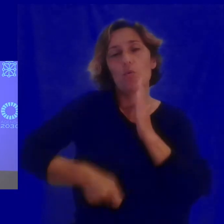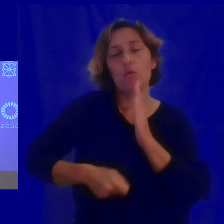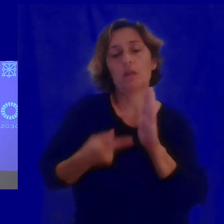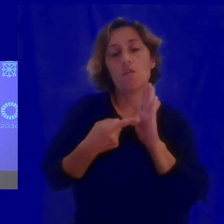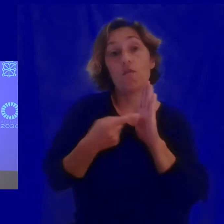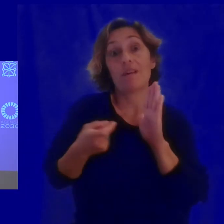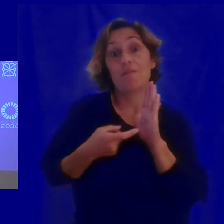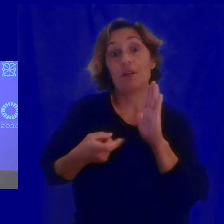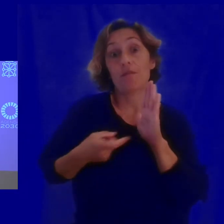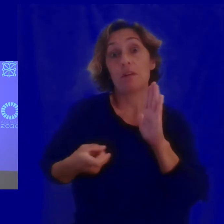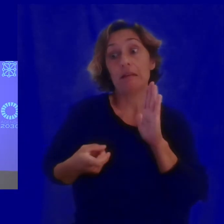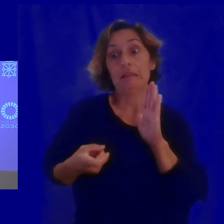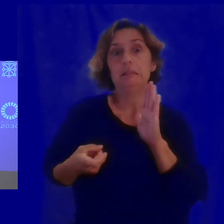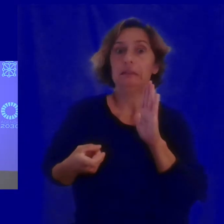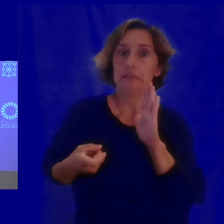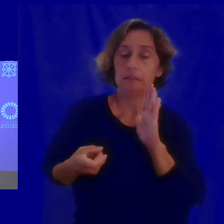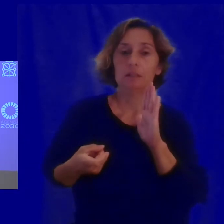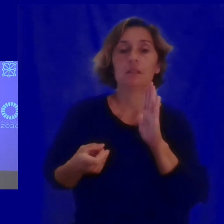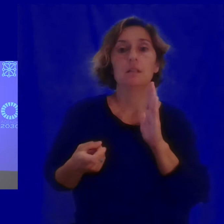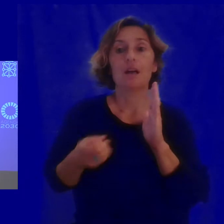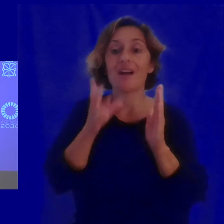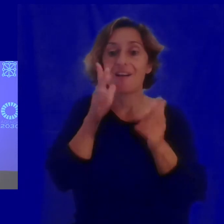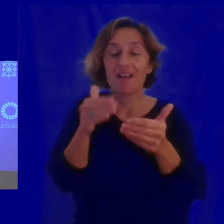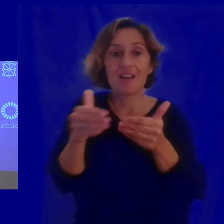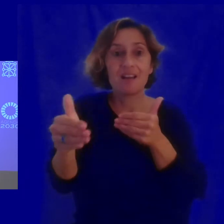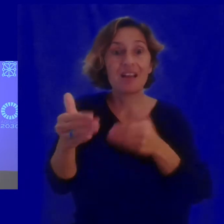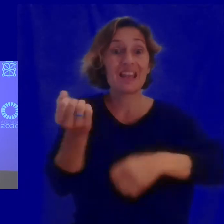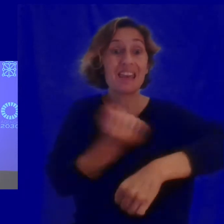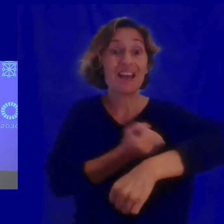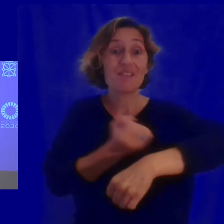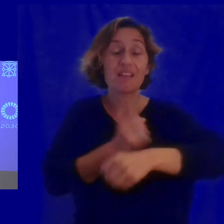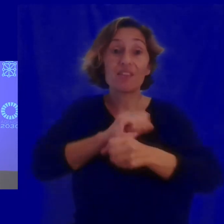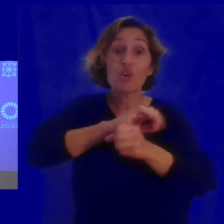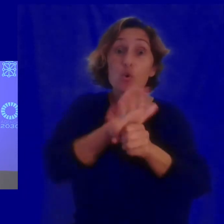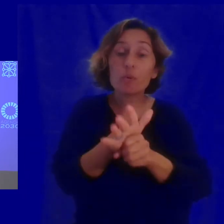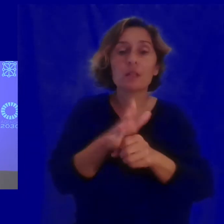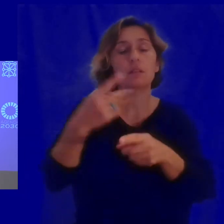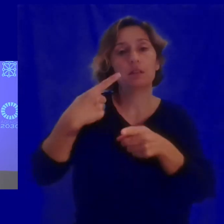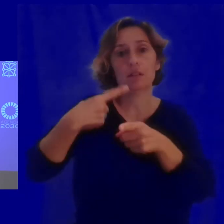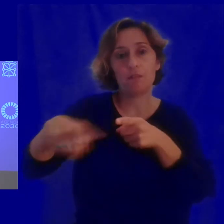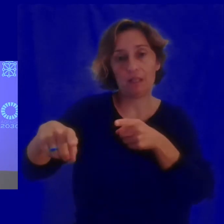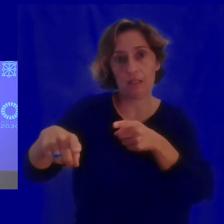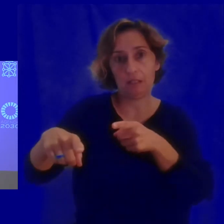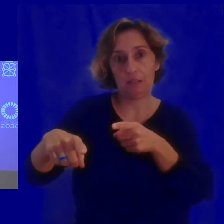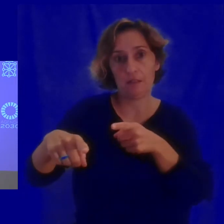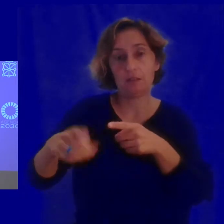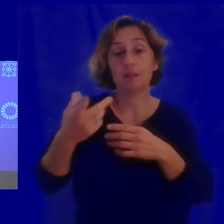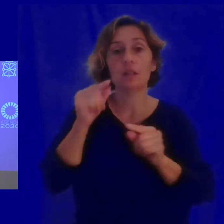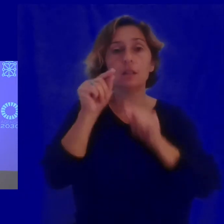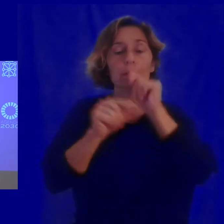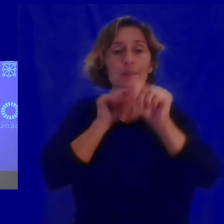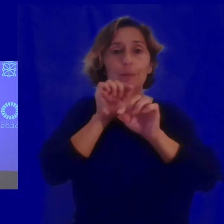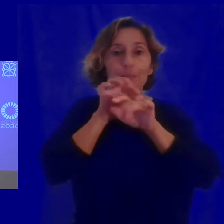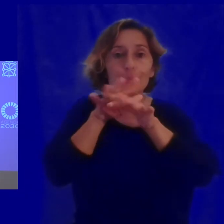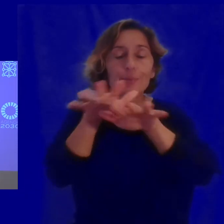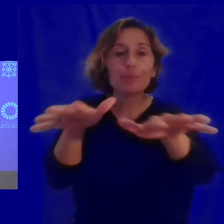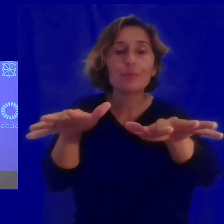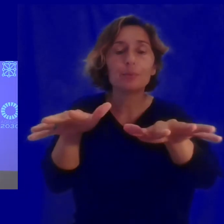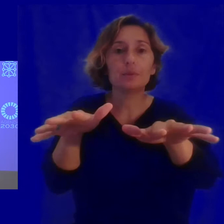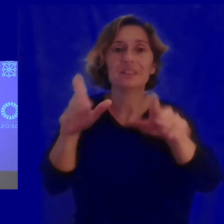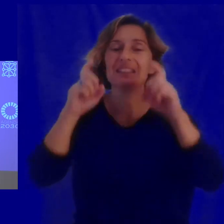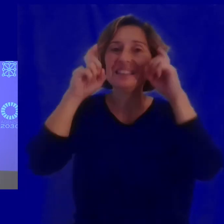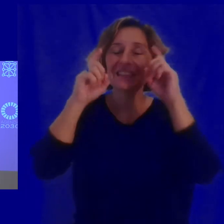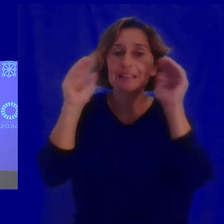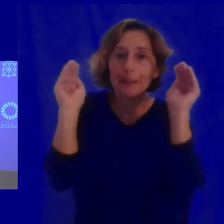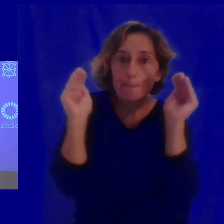a Navidades, a una Navidad COVID, que será diferente, con unas cifras de contagios y de ocupación lo más